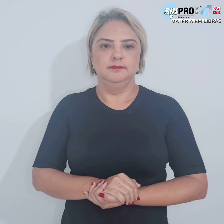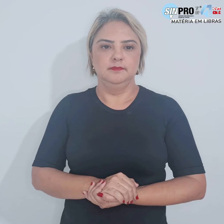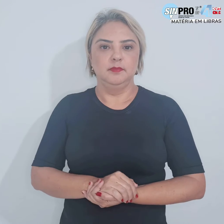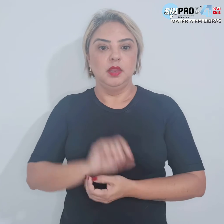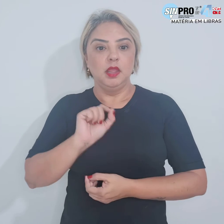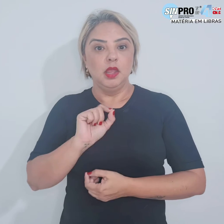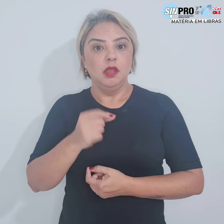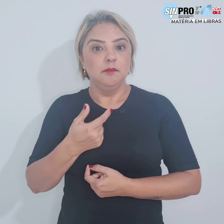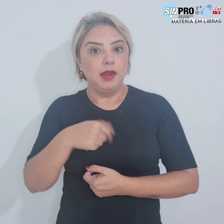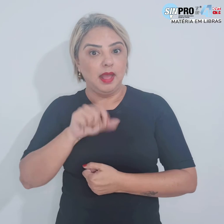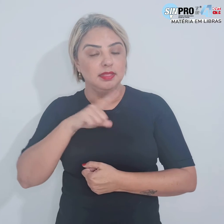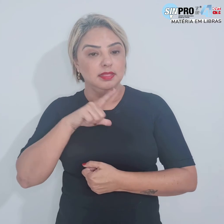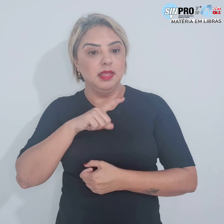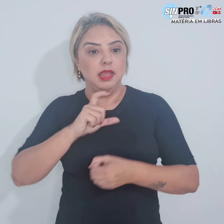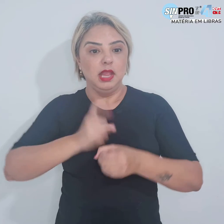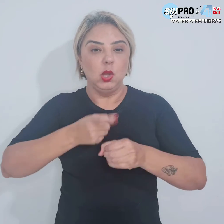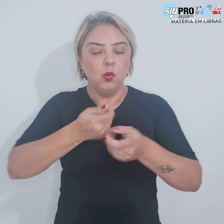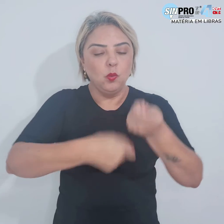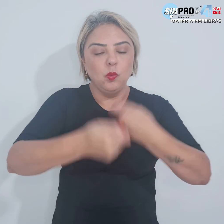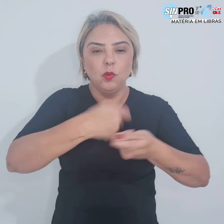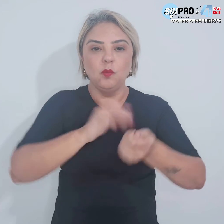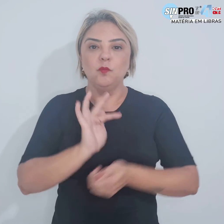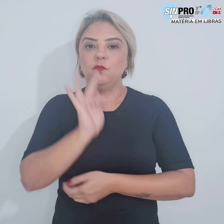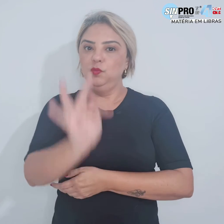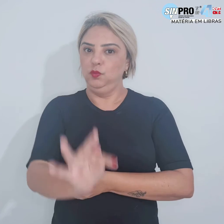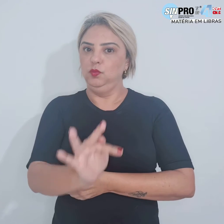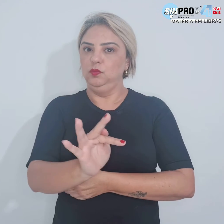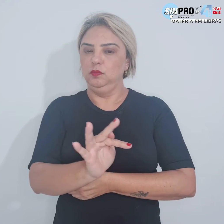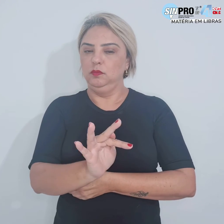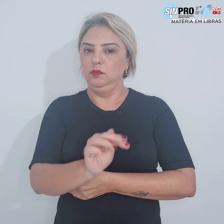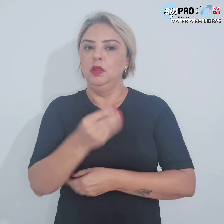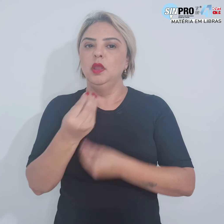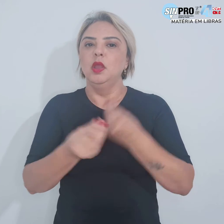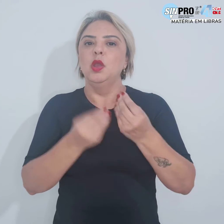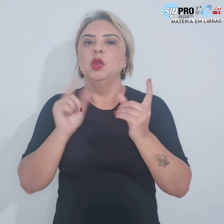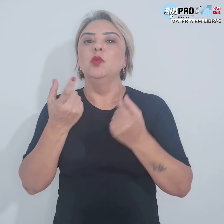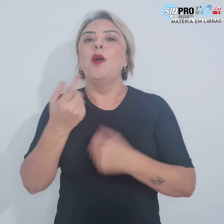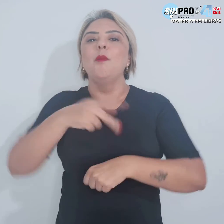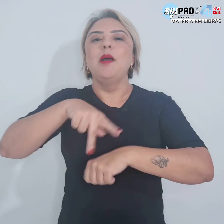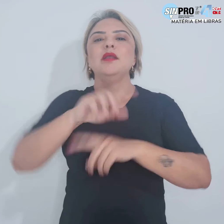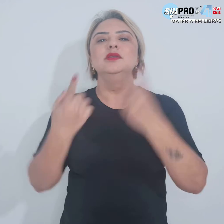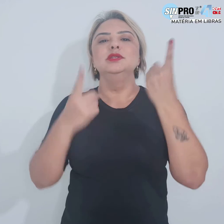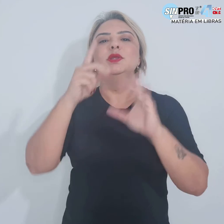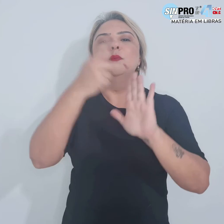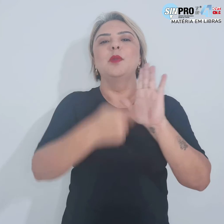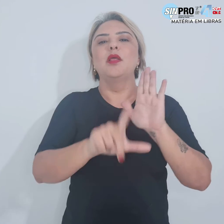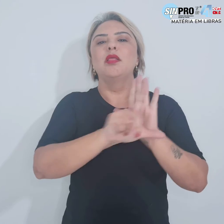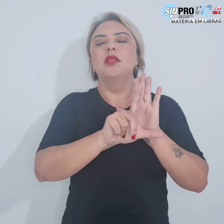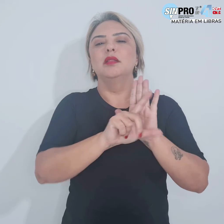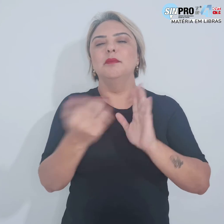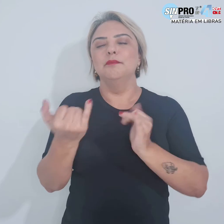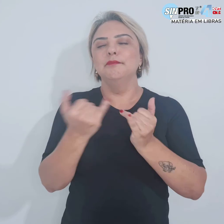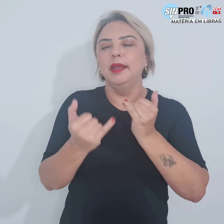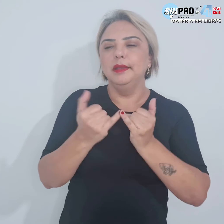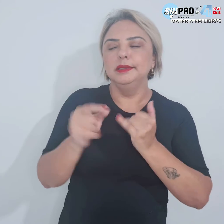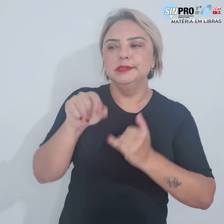como forma de negócios futuros. Como no Chile, um projeto de lei parecido com o que vem